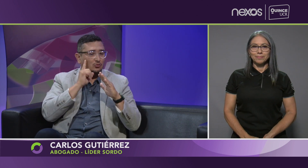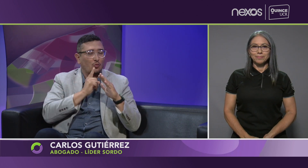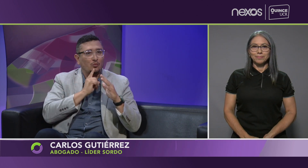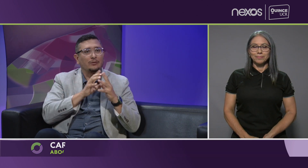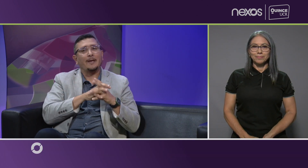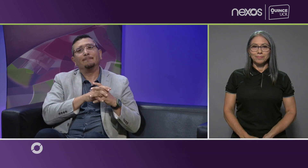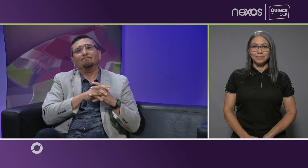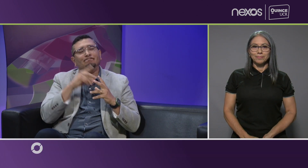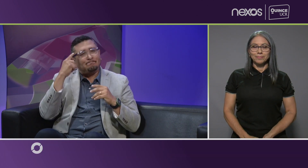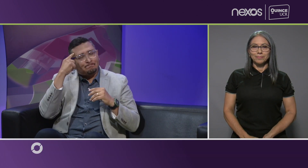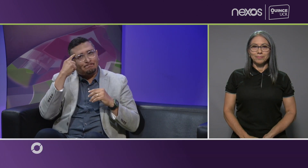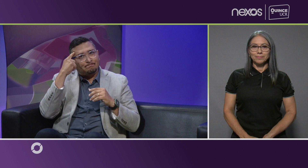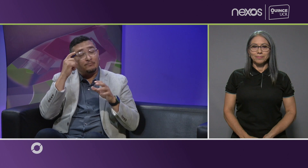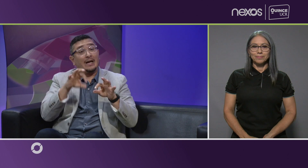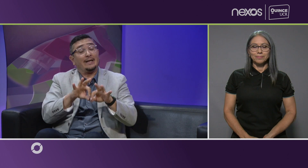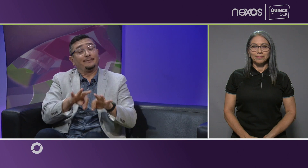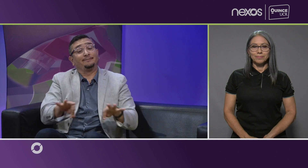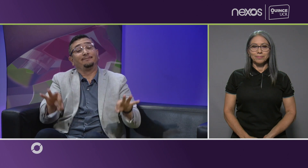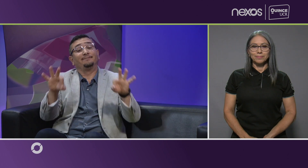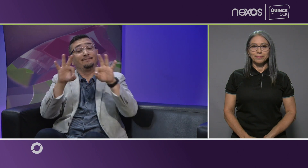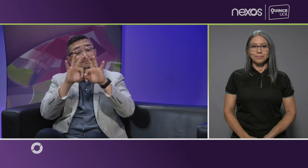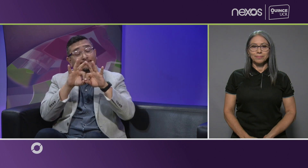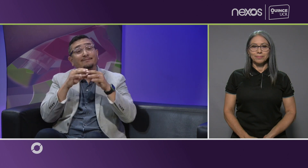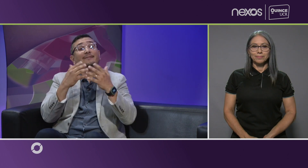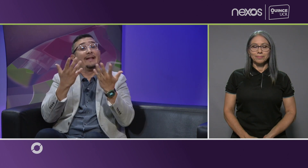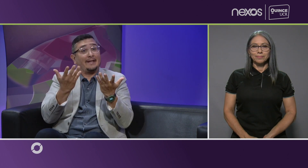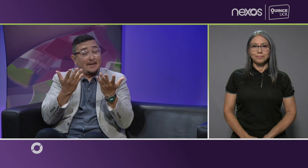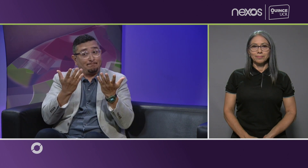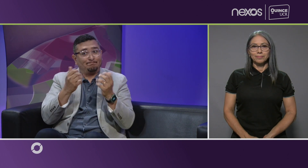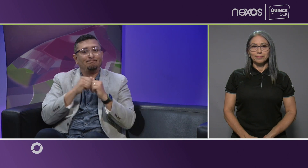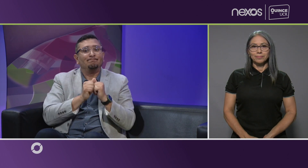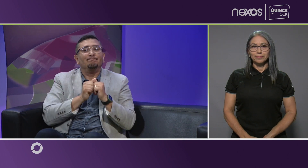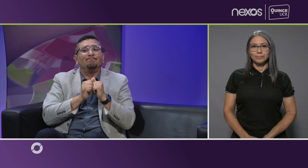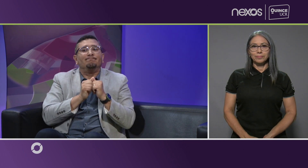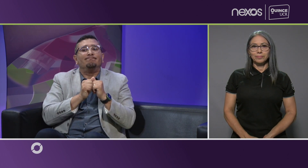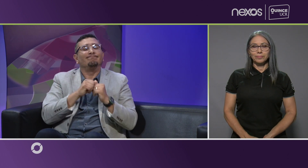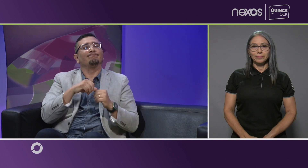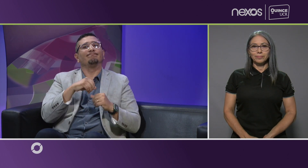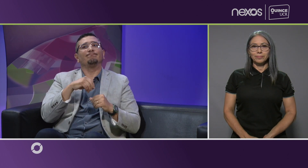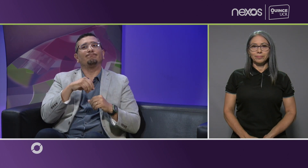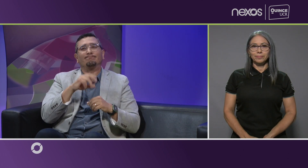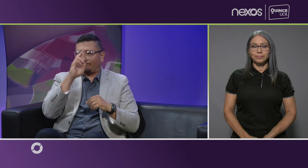Nosotros, como comunidad sorda, pensamos que es muy importante